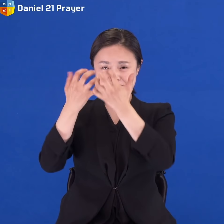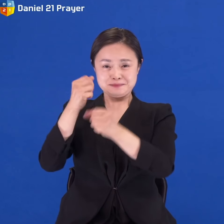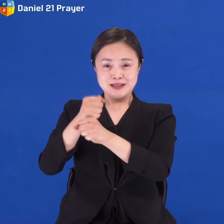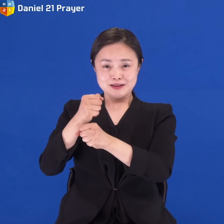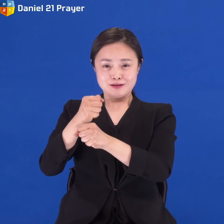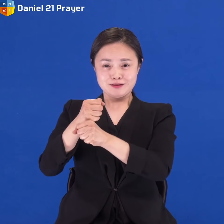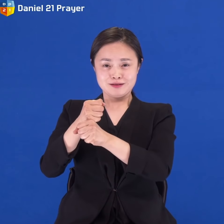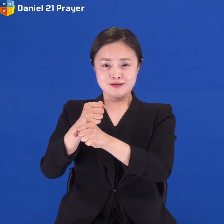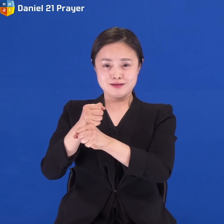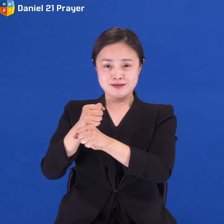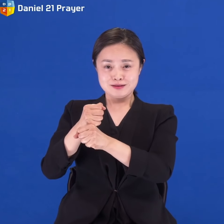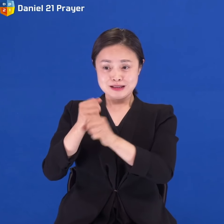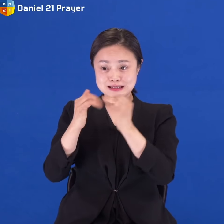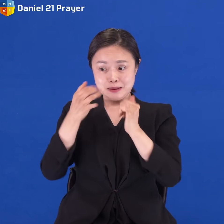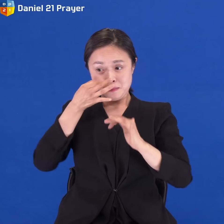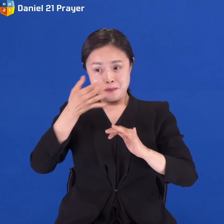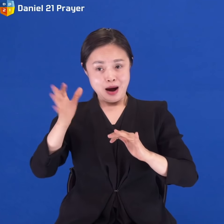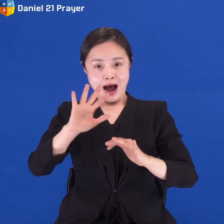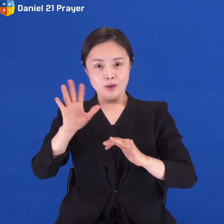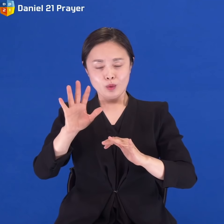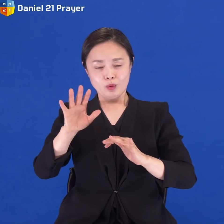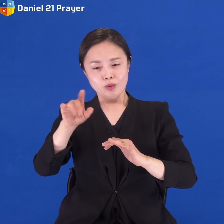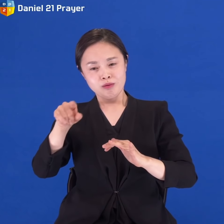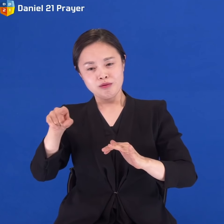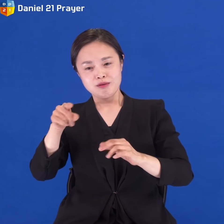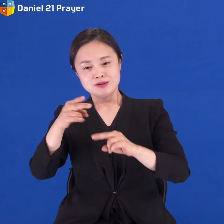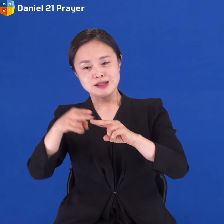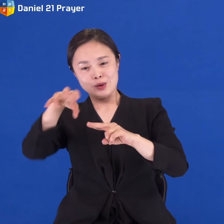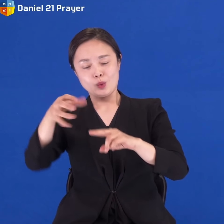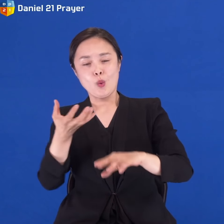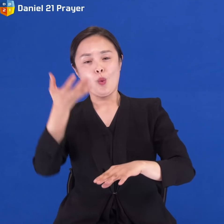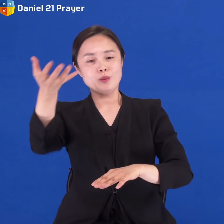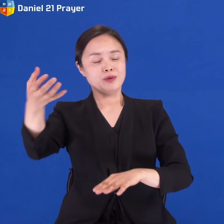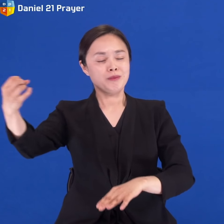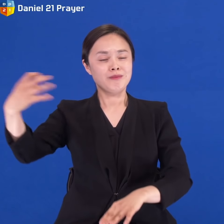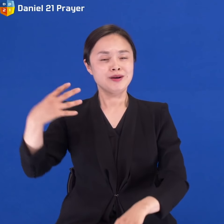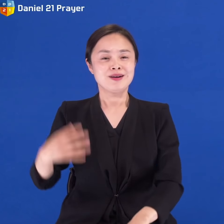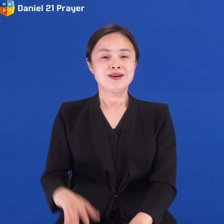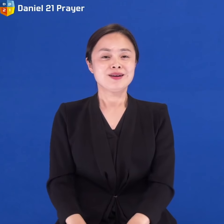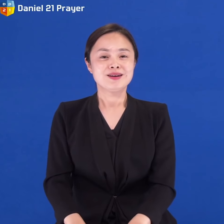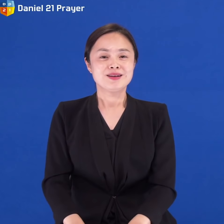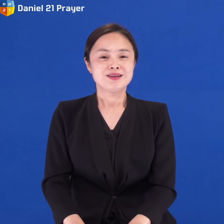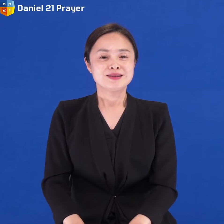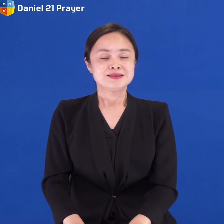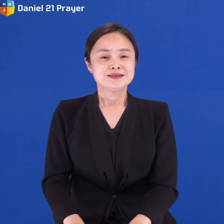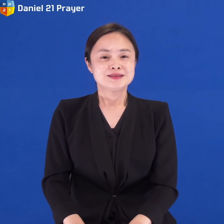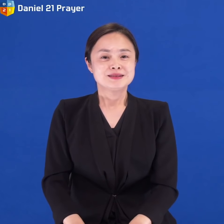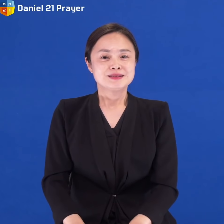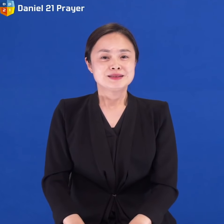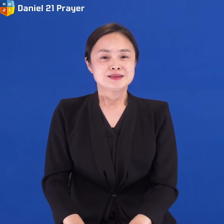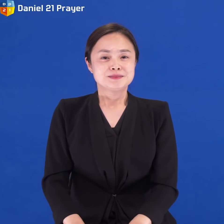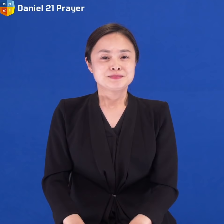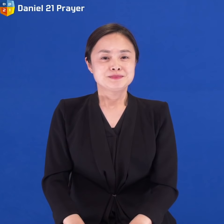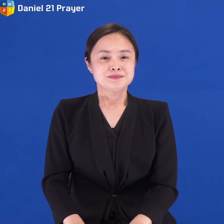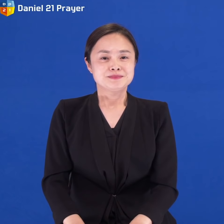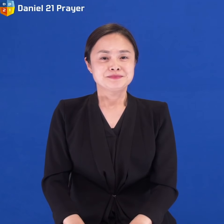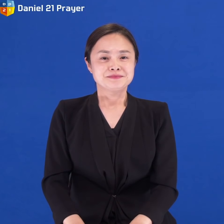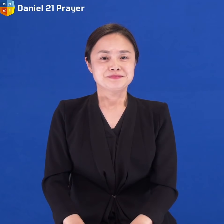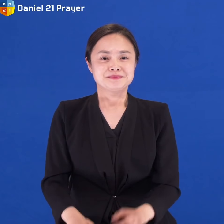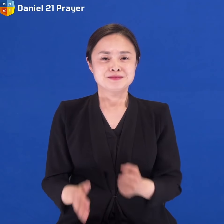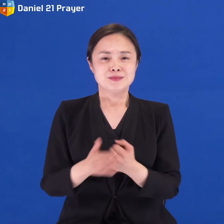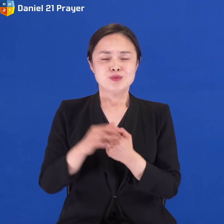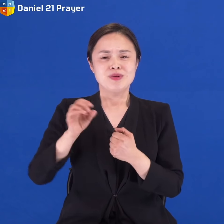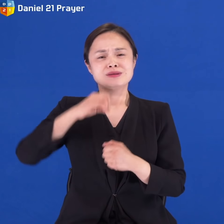여러분, 내 안에 상처가 얼마나 사이즈가 큰지를 모르시면요, 그냥 자라면 뭐가 되는 줄